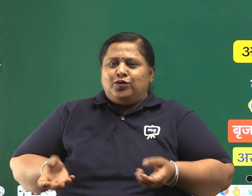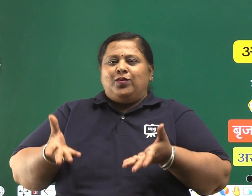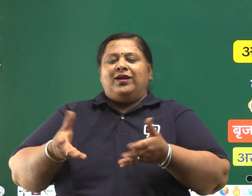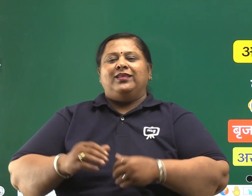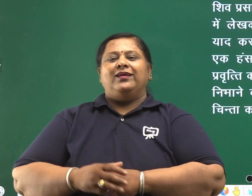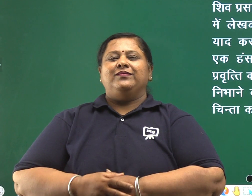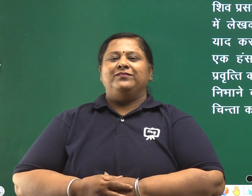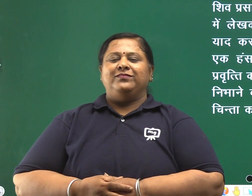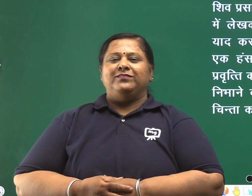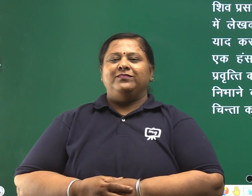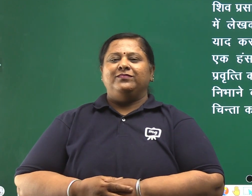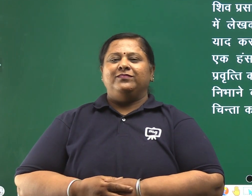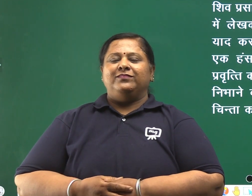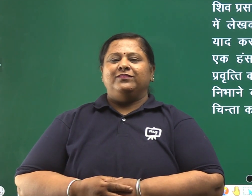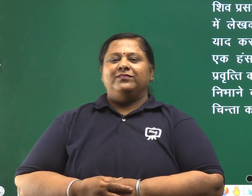हैं।